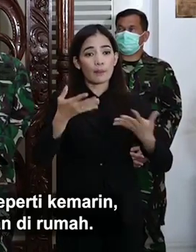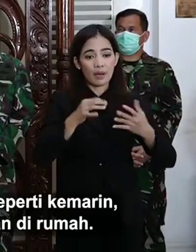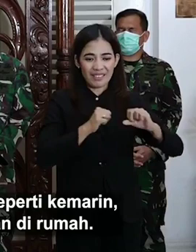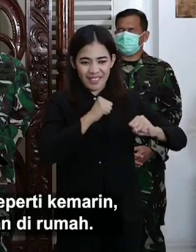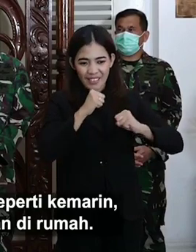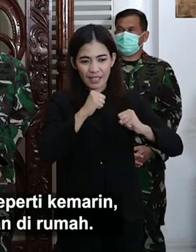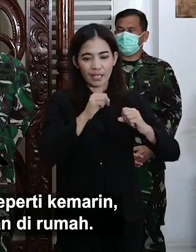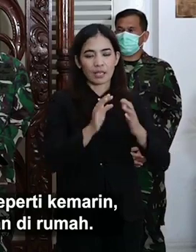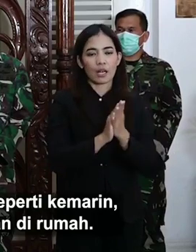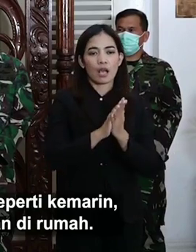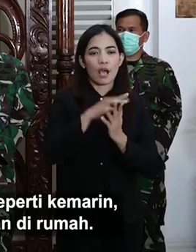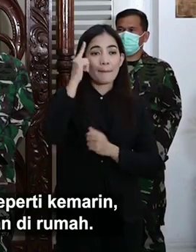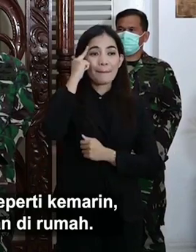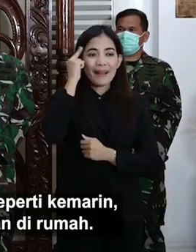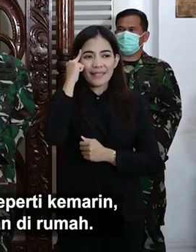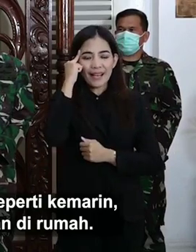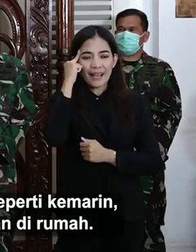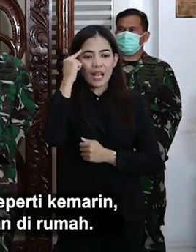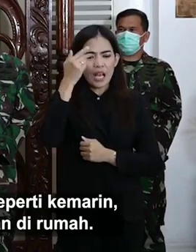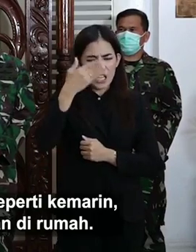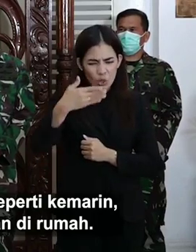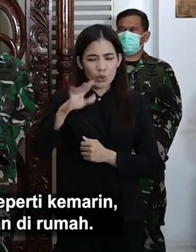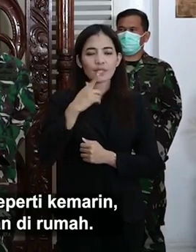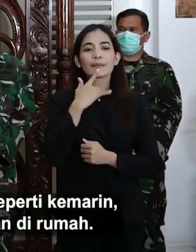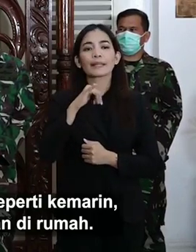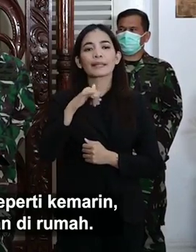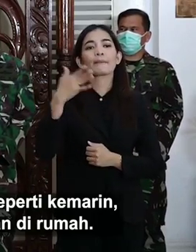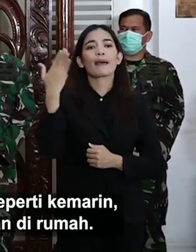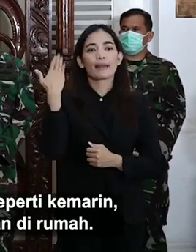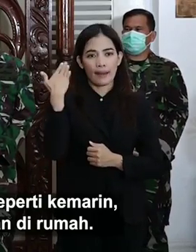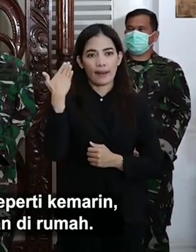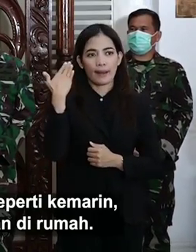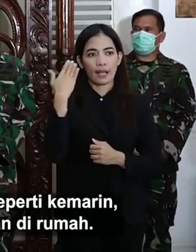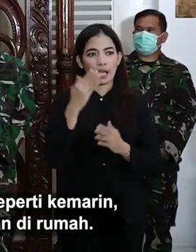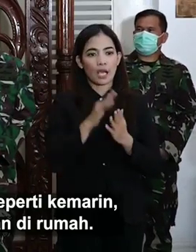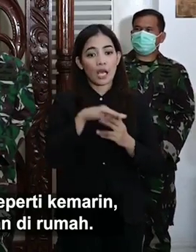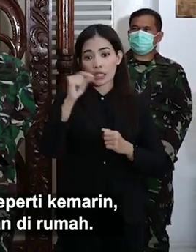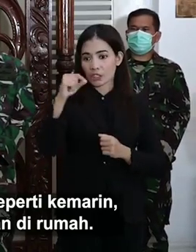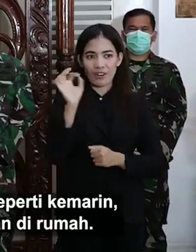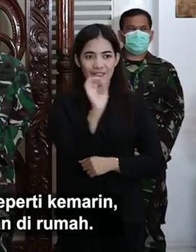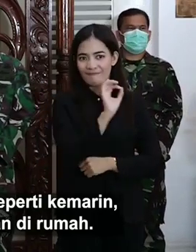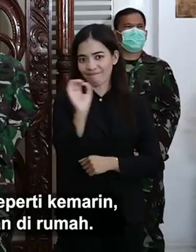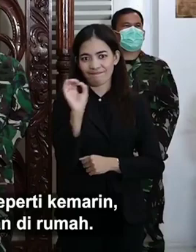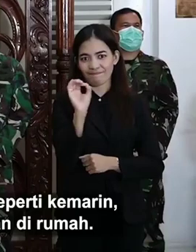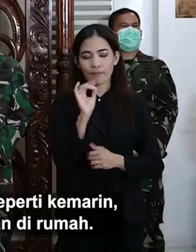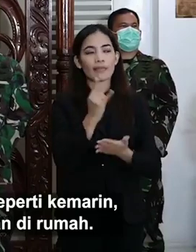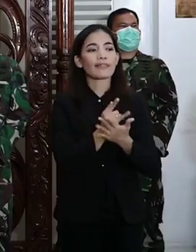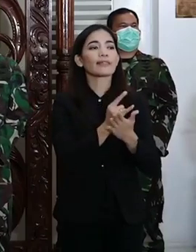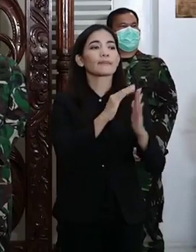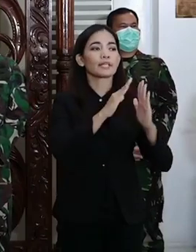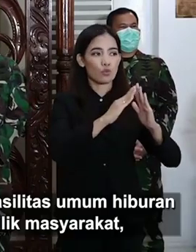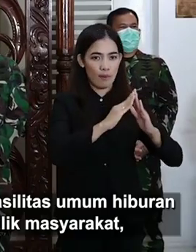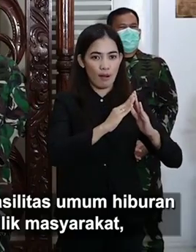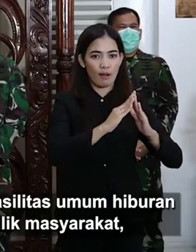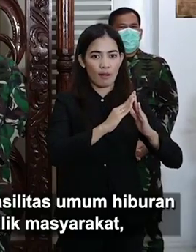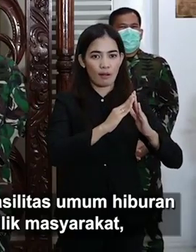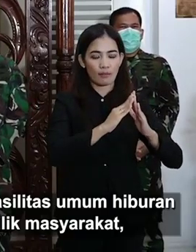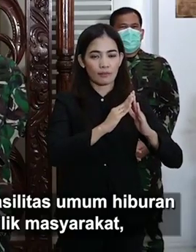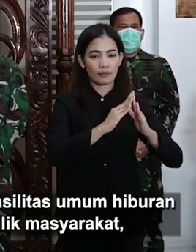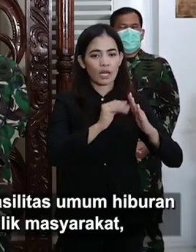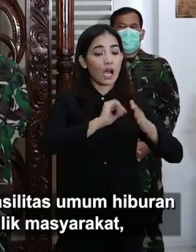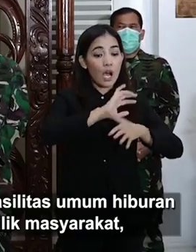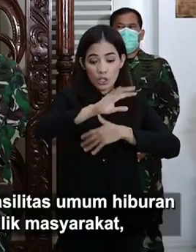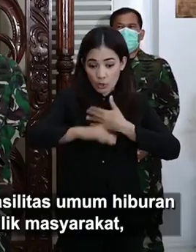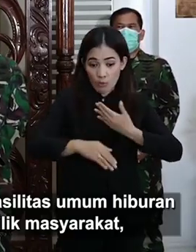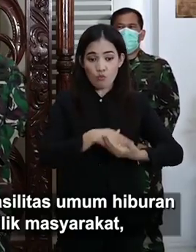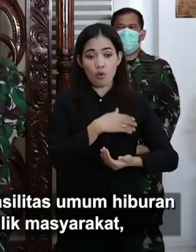kegiatan belajar akan terus seperti kemarin. Tidak dilakukan di sekolah, tapi dilakukan di rumah. Kemudian